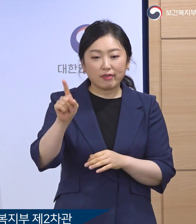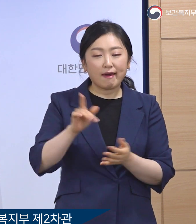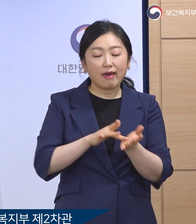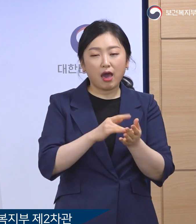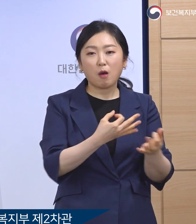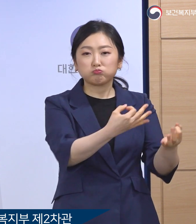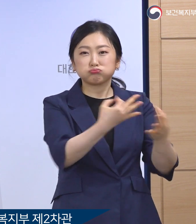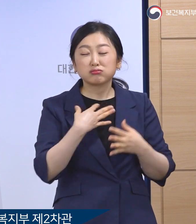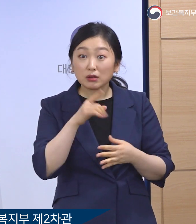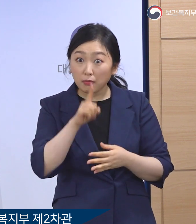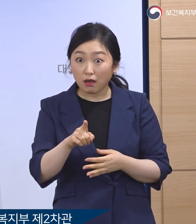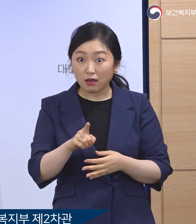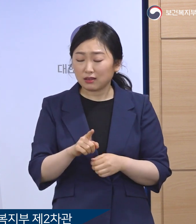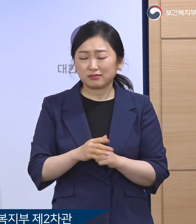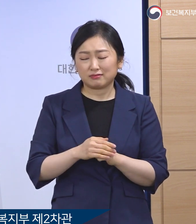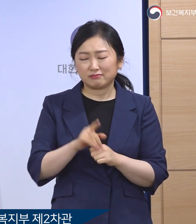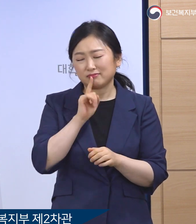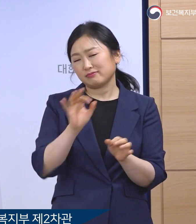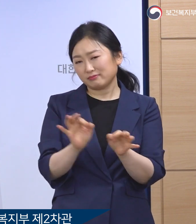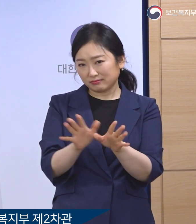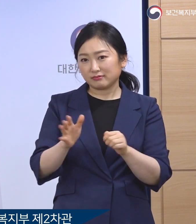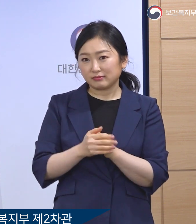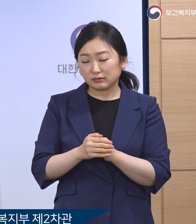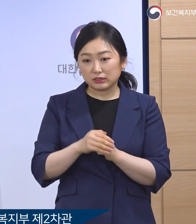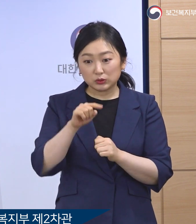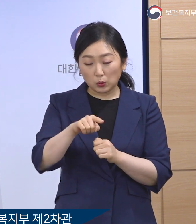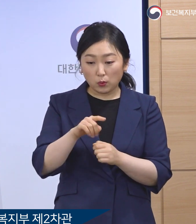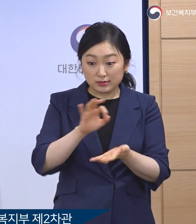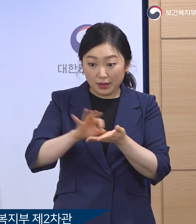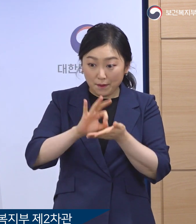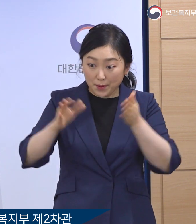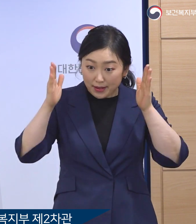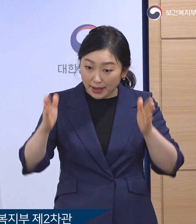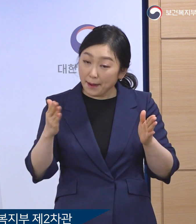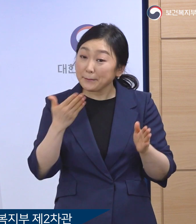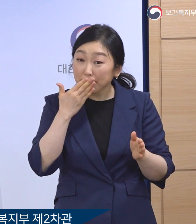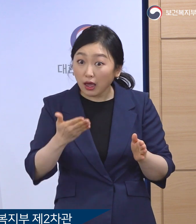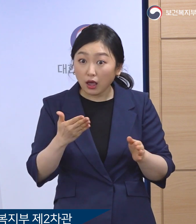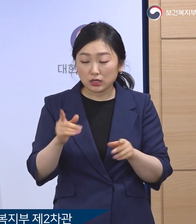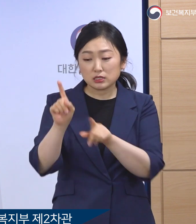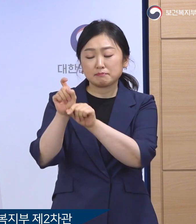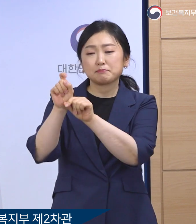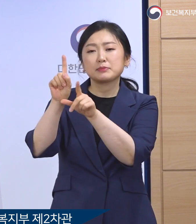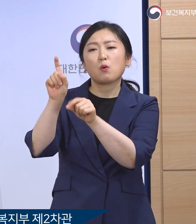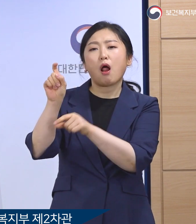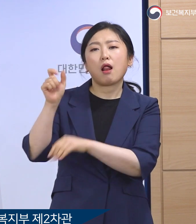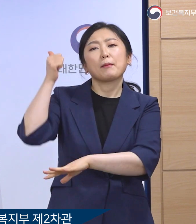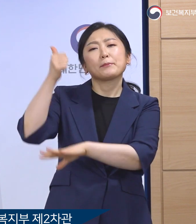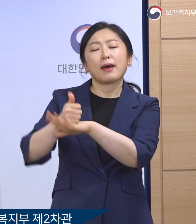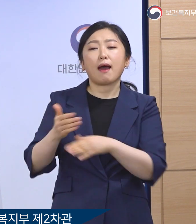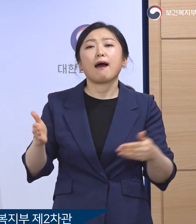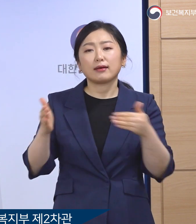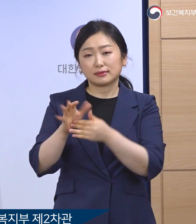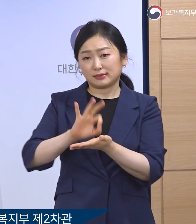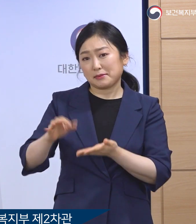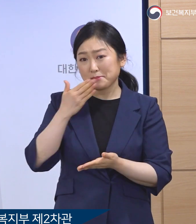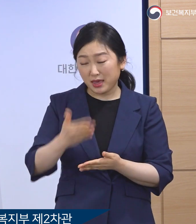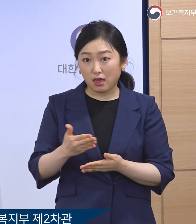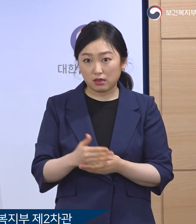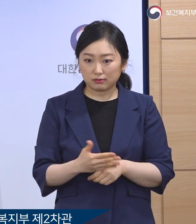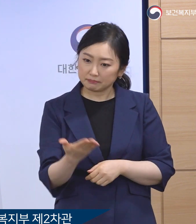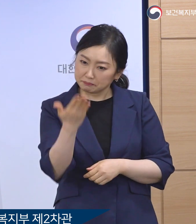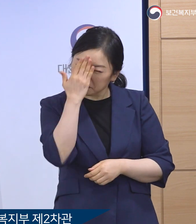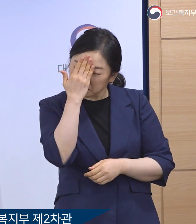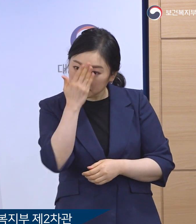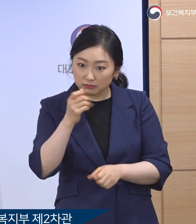아니며 유효 기간도 11월 이후로 아직 여유가 있는 물량으로 폐기가 임박한 백신이